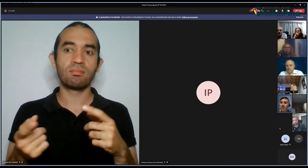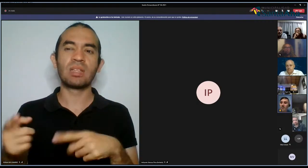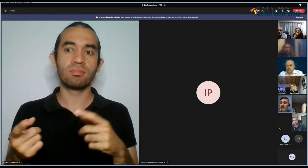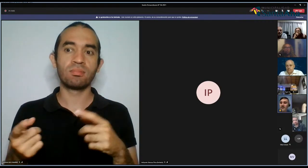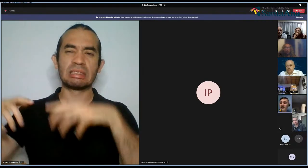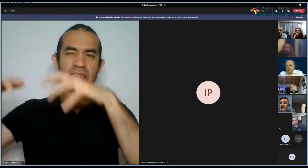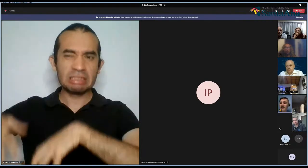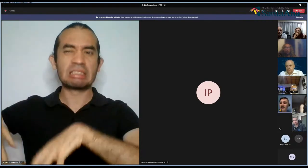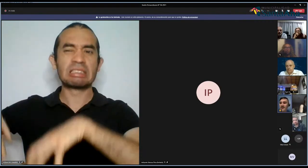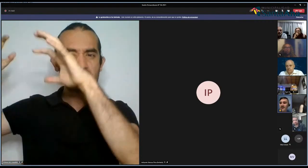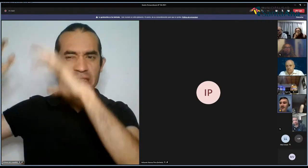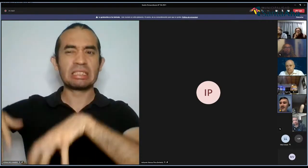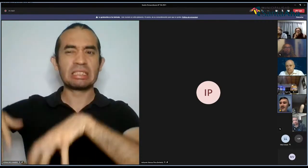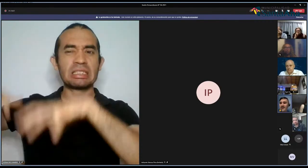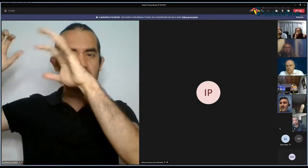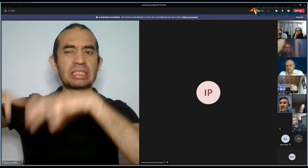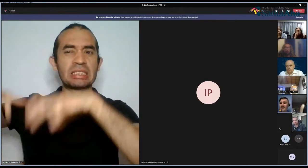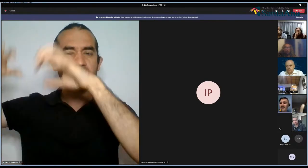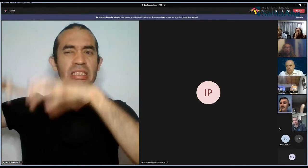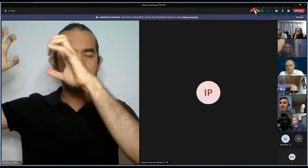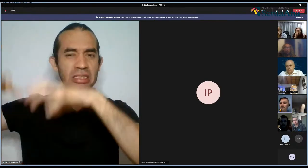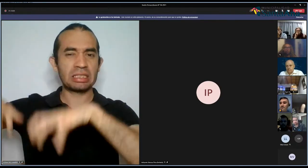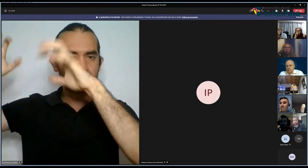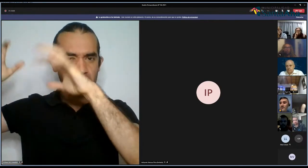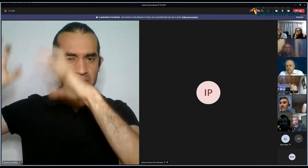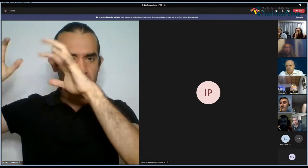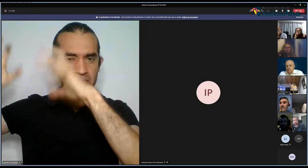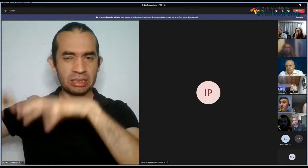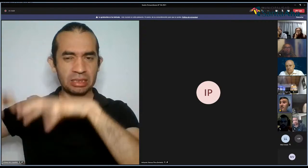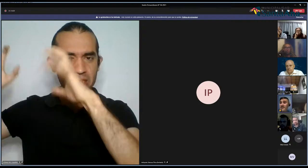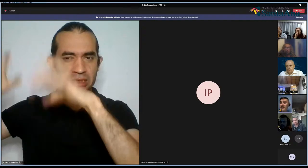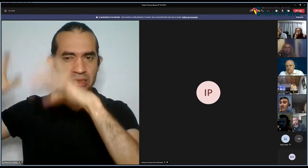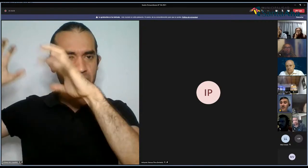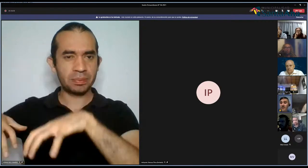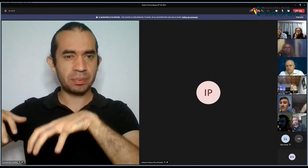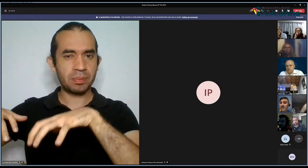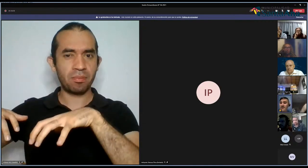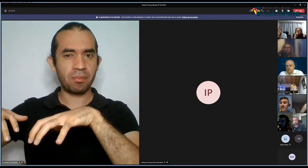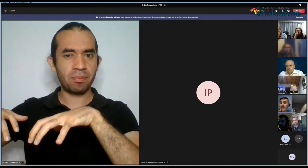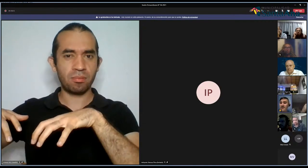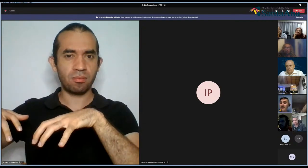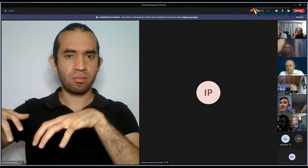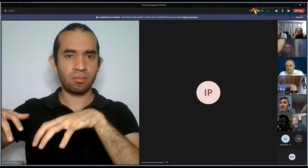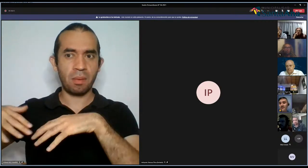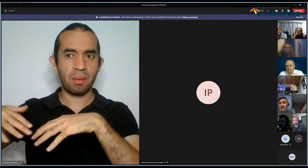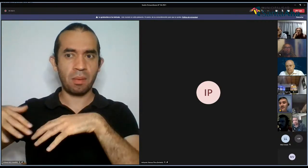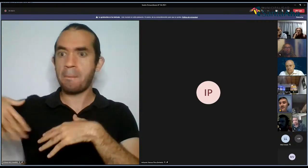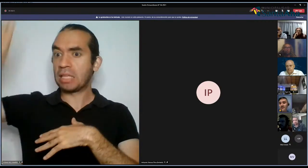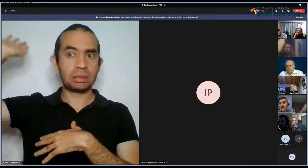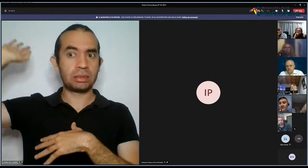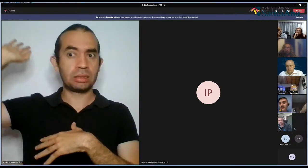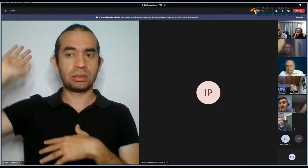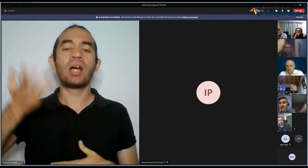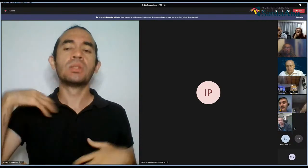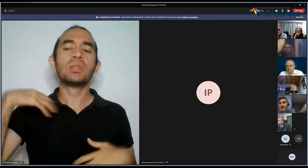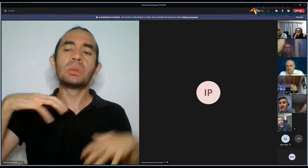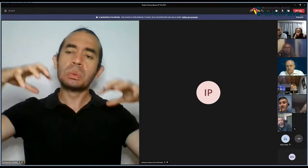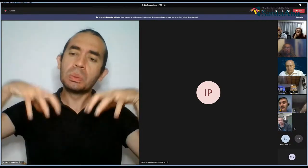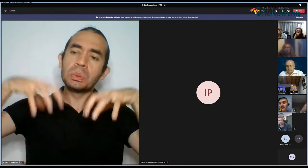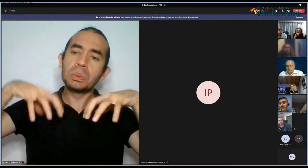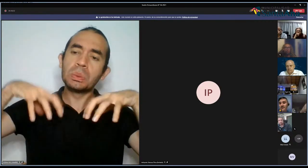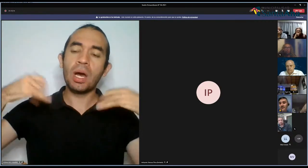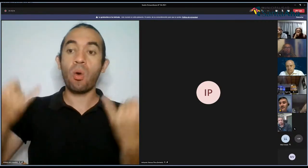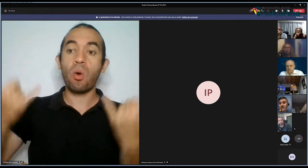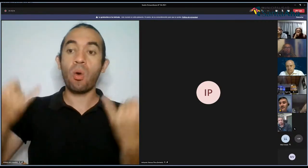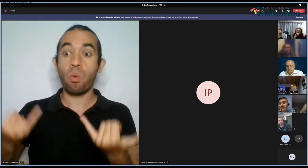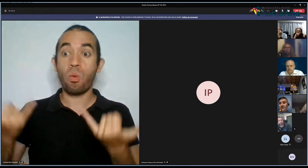completamente este pasados de los límites que teníamos antes muchos años y